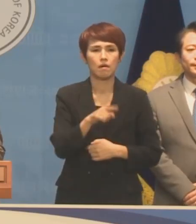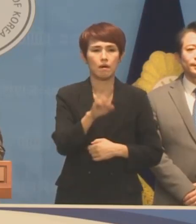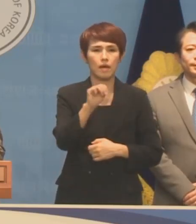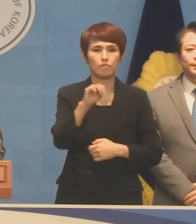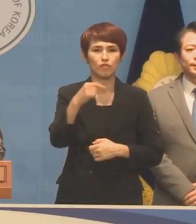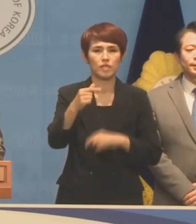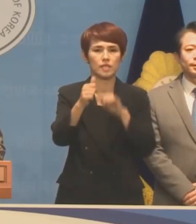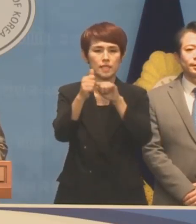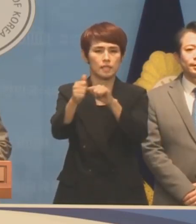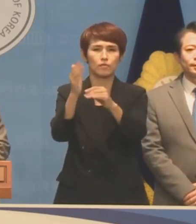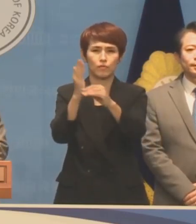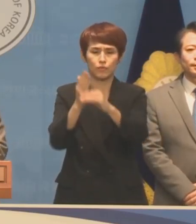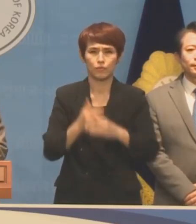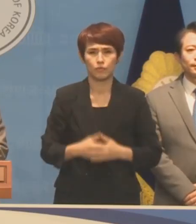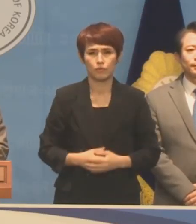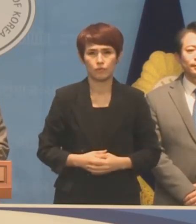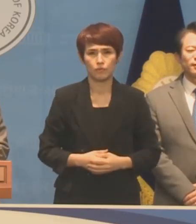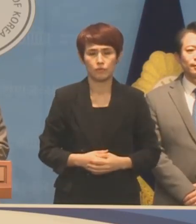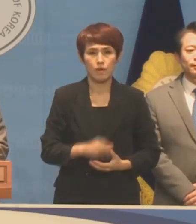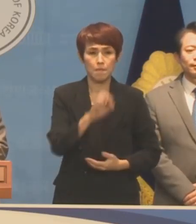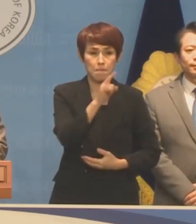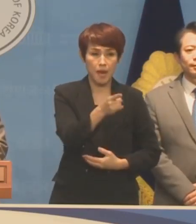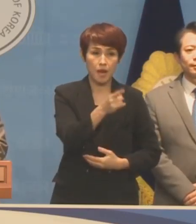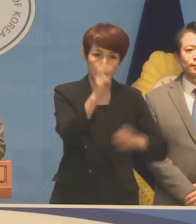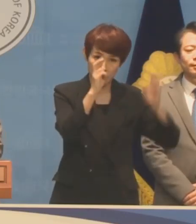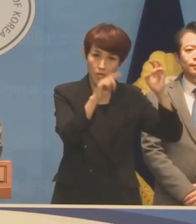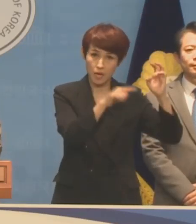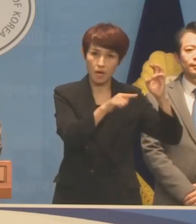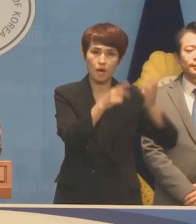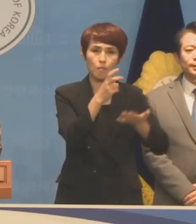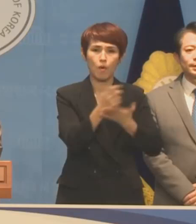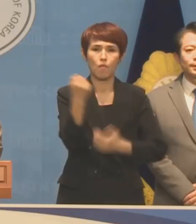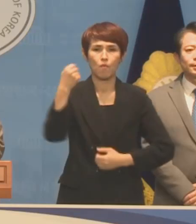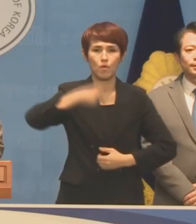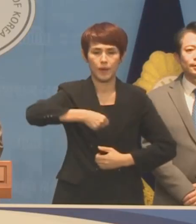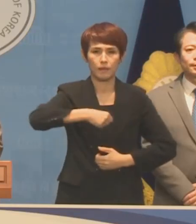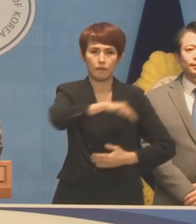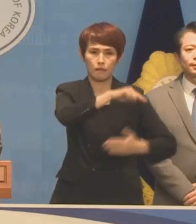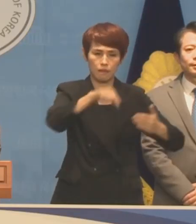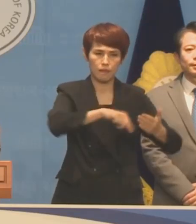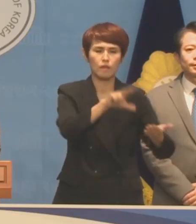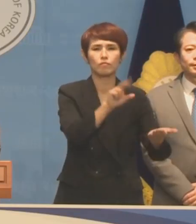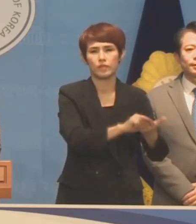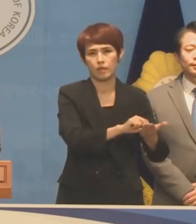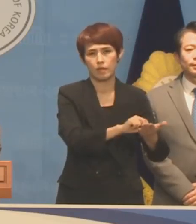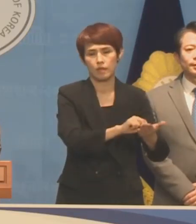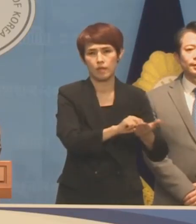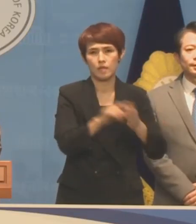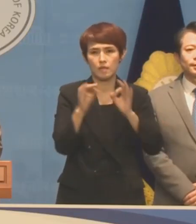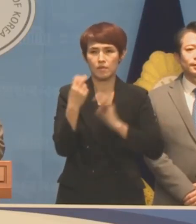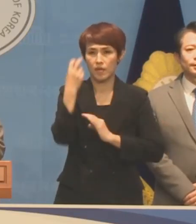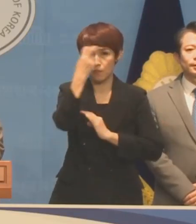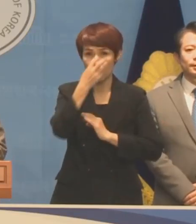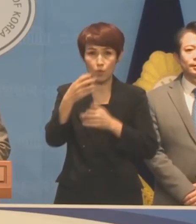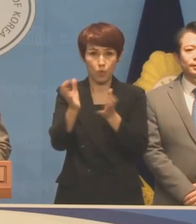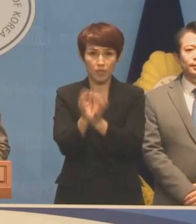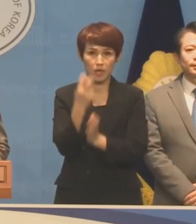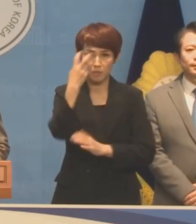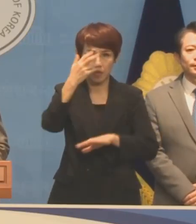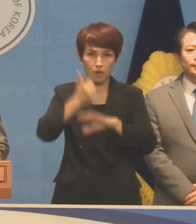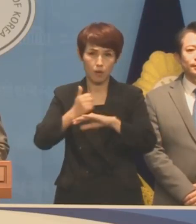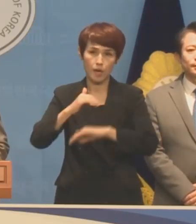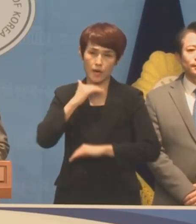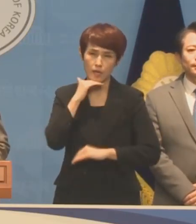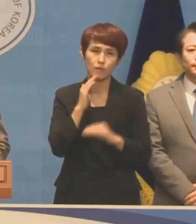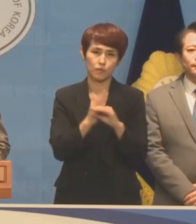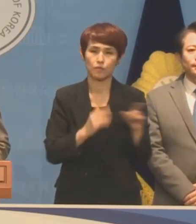압박하고 나섰습니다. 메리츠 화재는 현재 법규 위반 및 내부 통제 문제로 금융감독원의 검사 결과를 기다리고